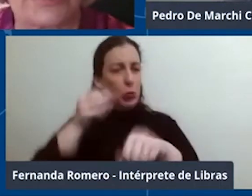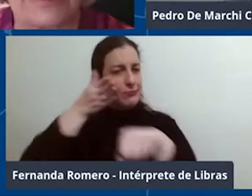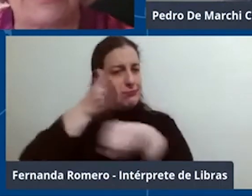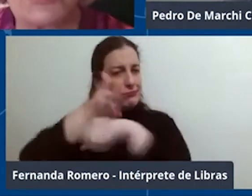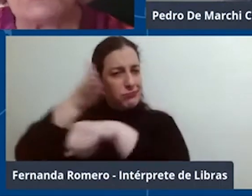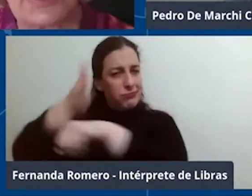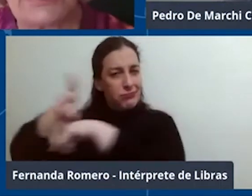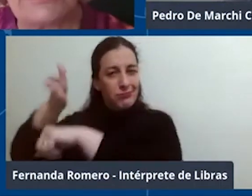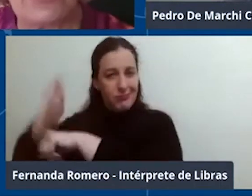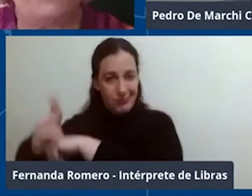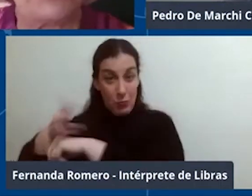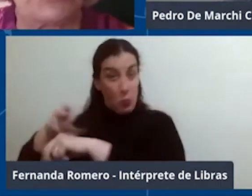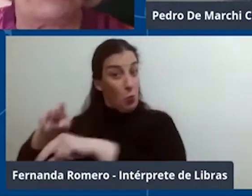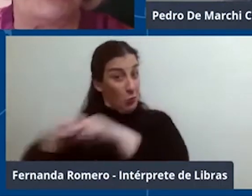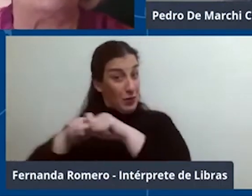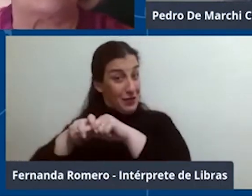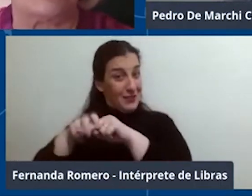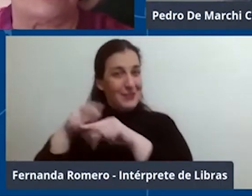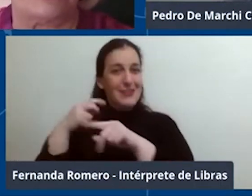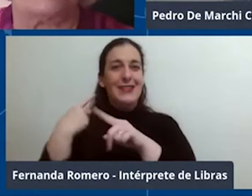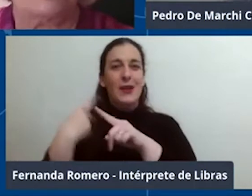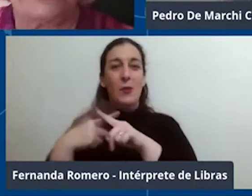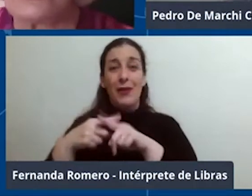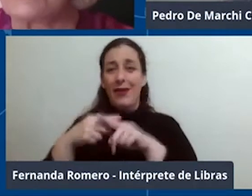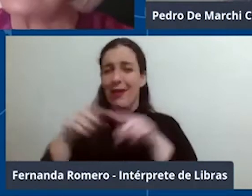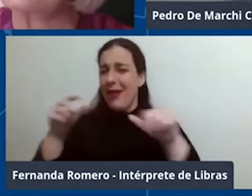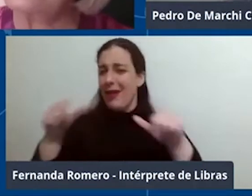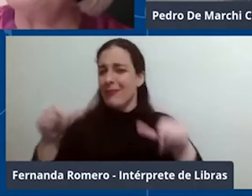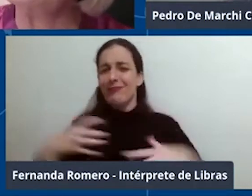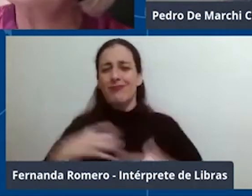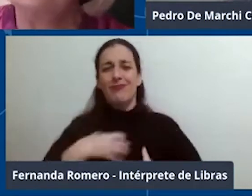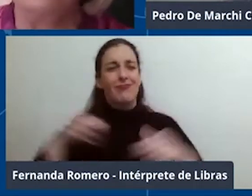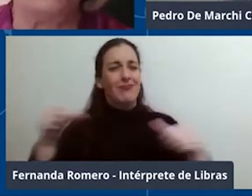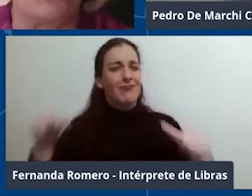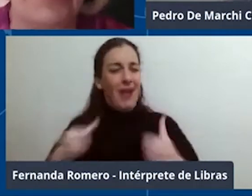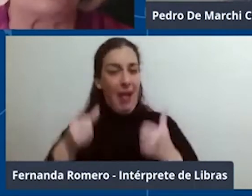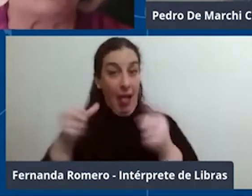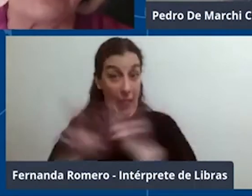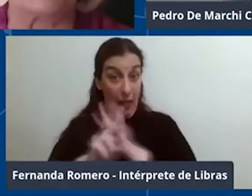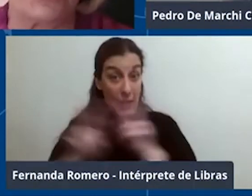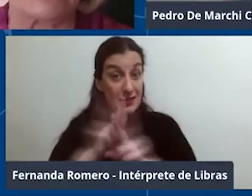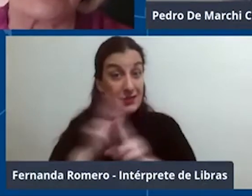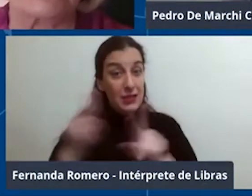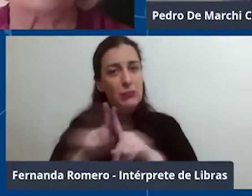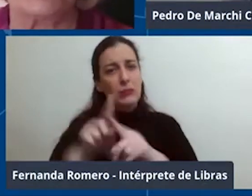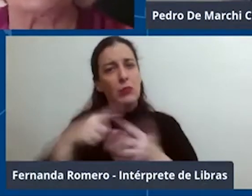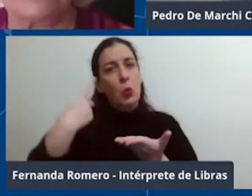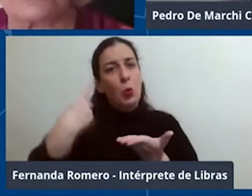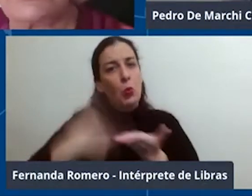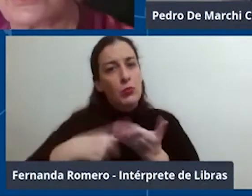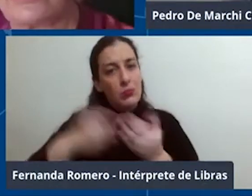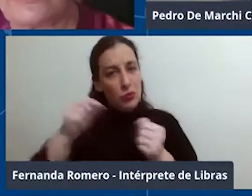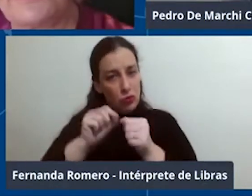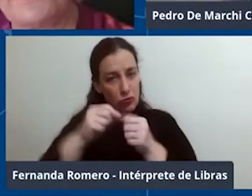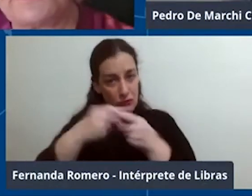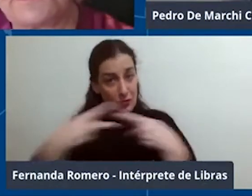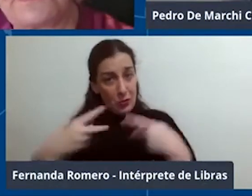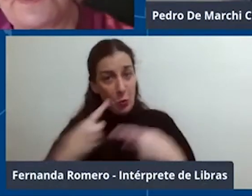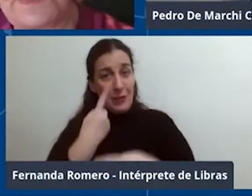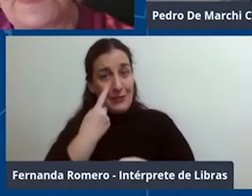conta disso, exatamente porque dá um prestigiamento, né, não só a relação, mas um compromisso de fazer as coisas que são de interesse